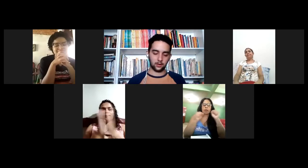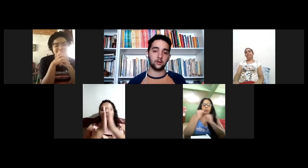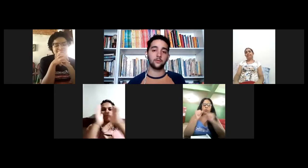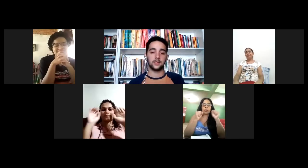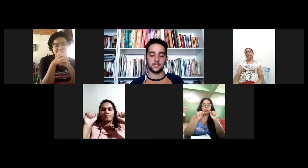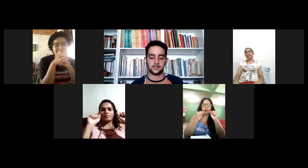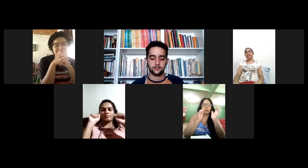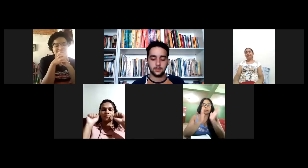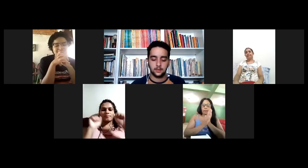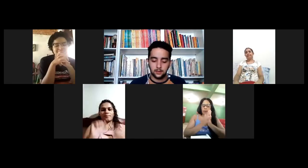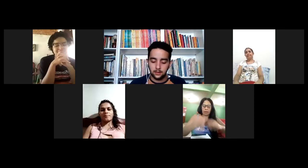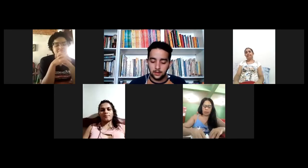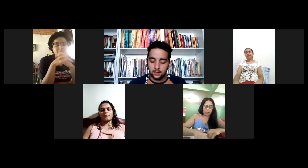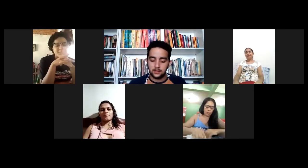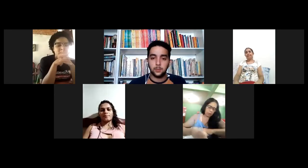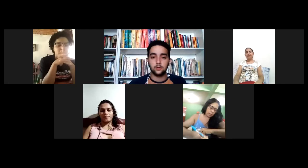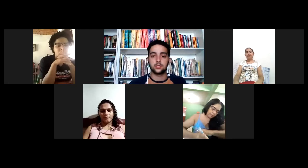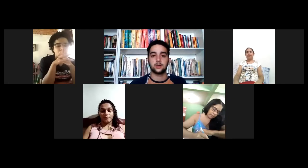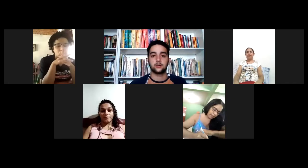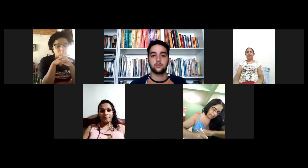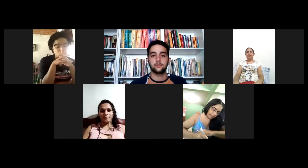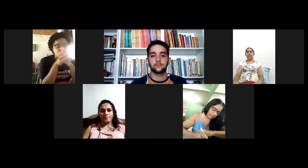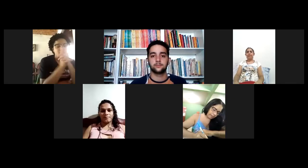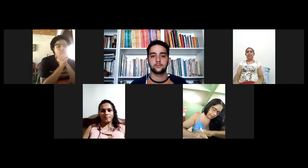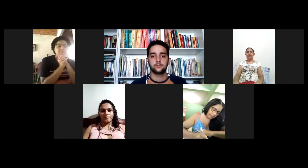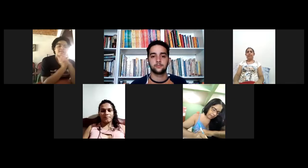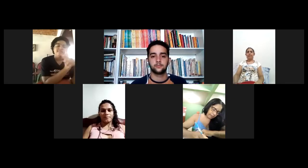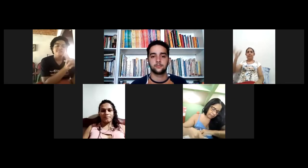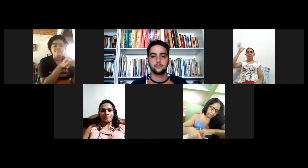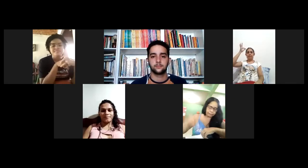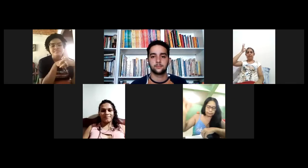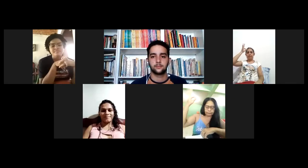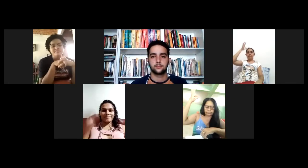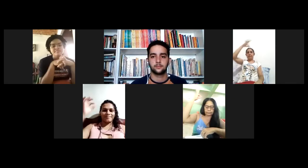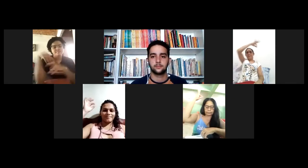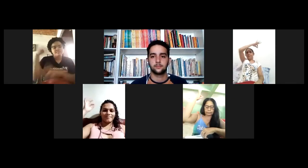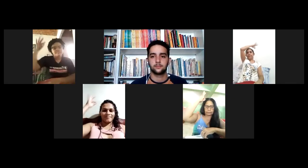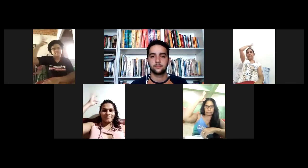Certo, agora vocês. Espírito Santo,